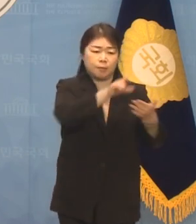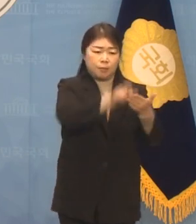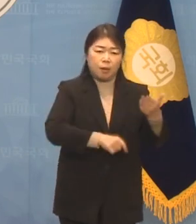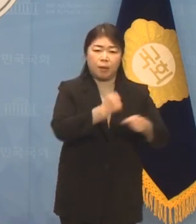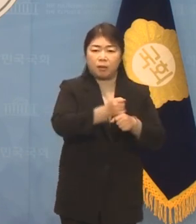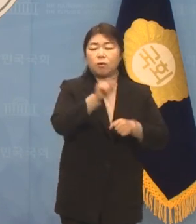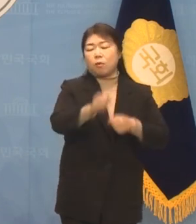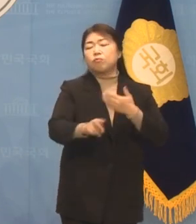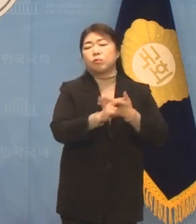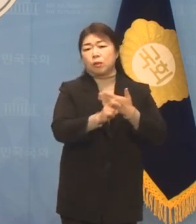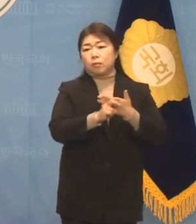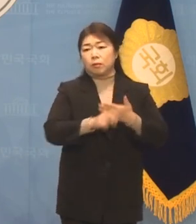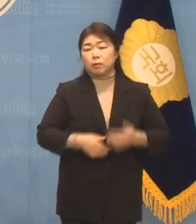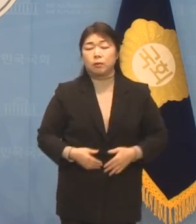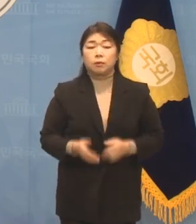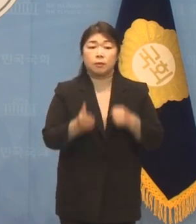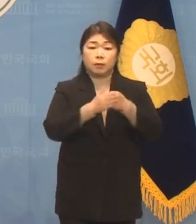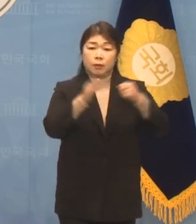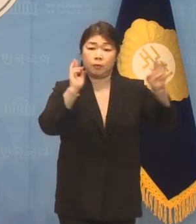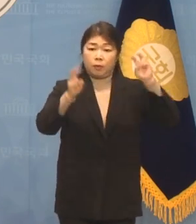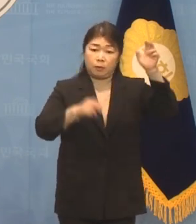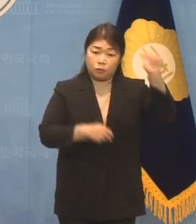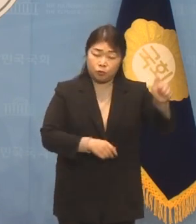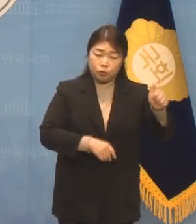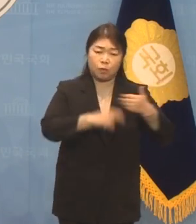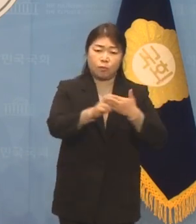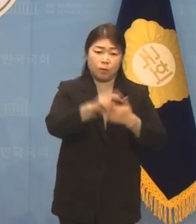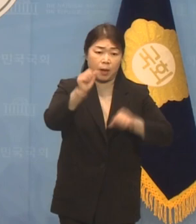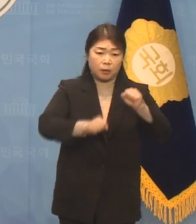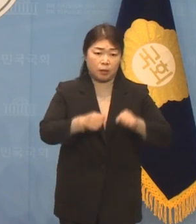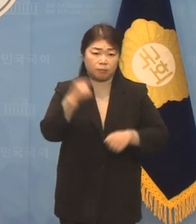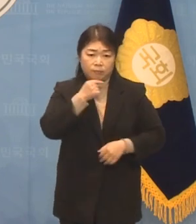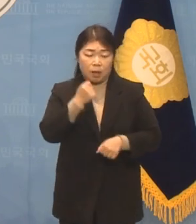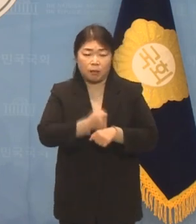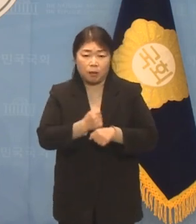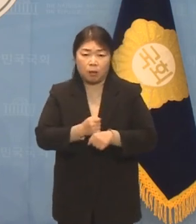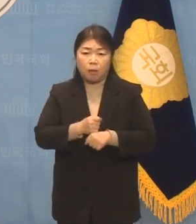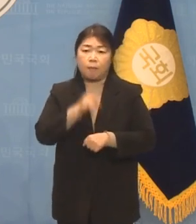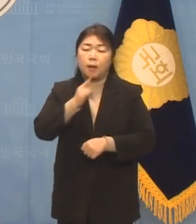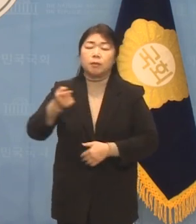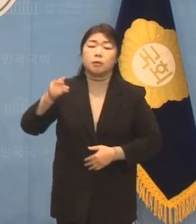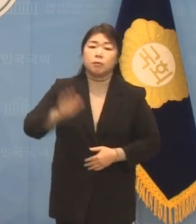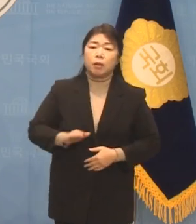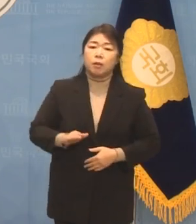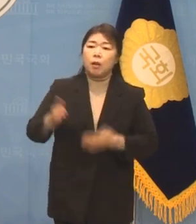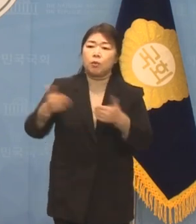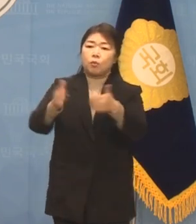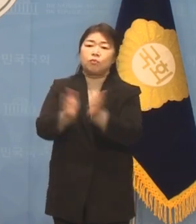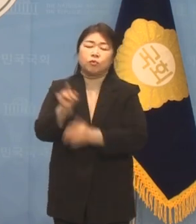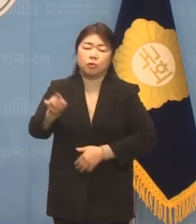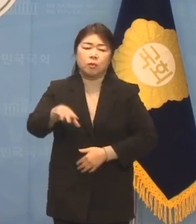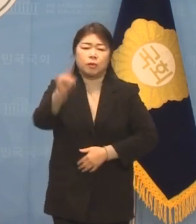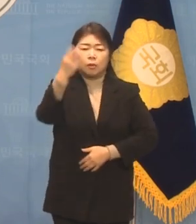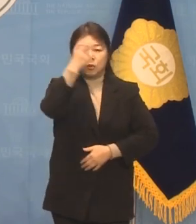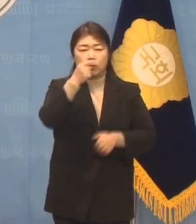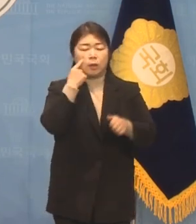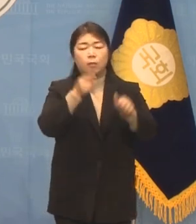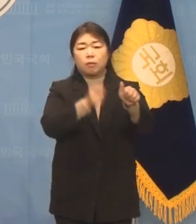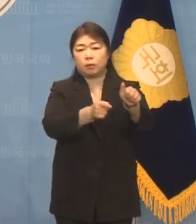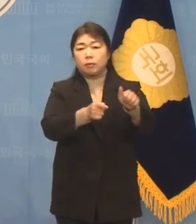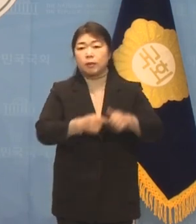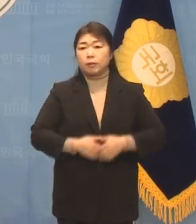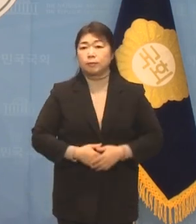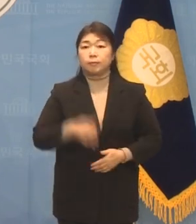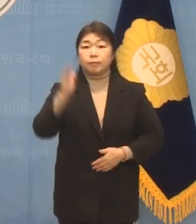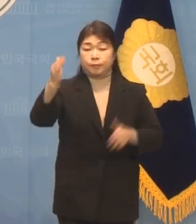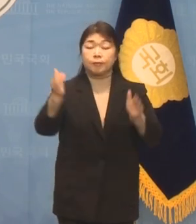사용자 불법 행위 엄단하겠다던 노동부 쿠팡 블랙리스트부터 제대로 조사하십시오.